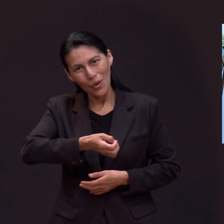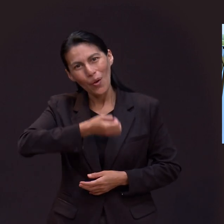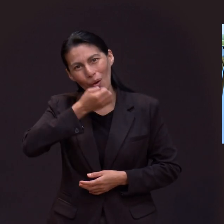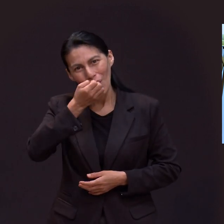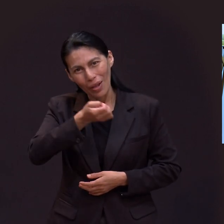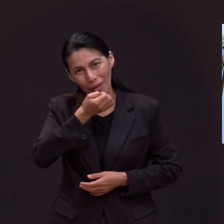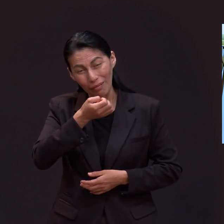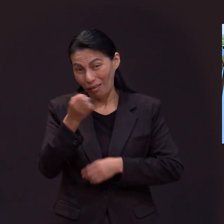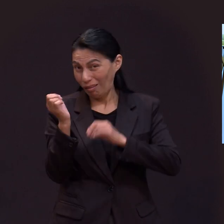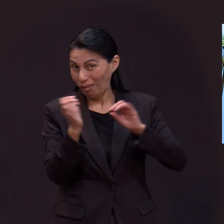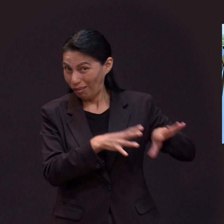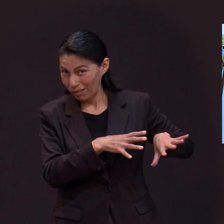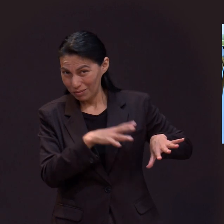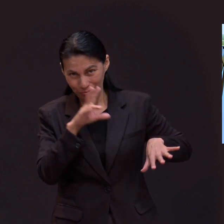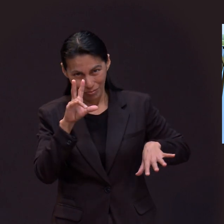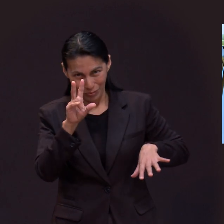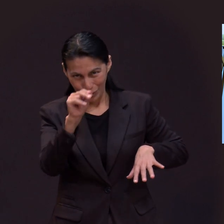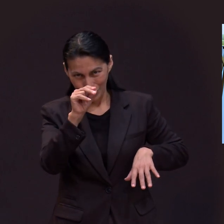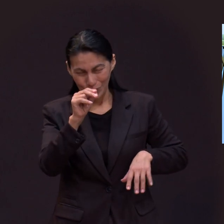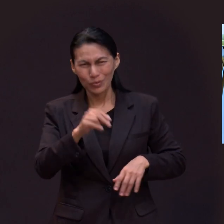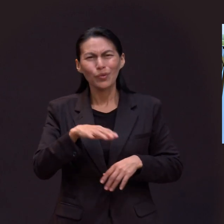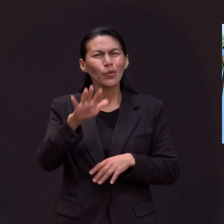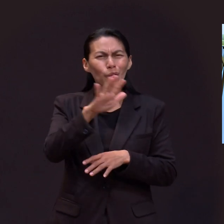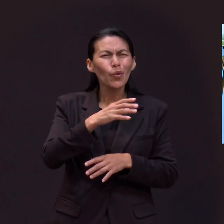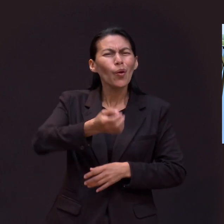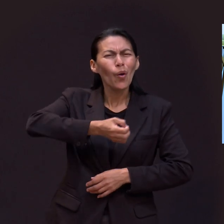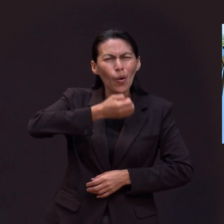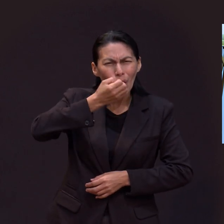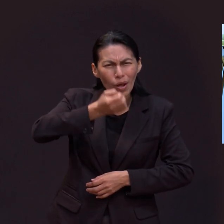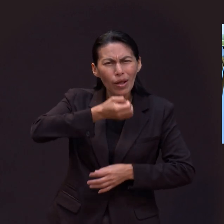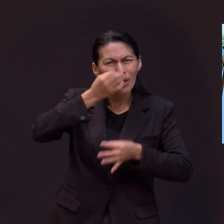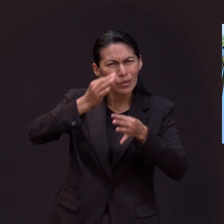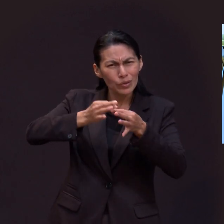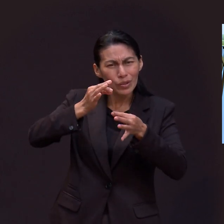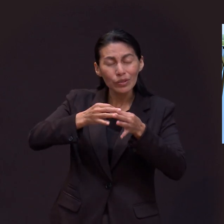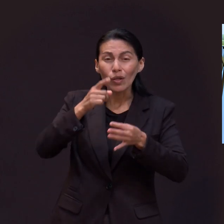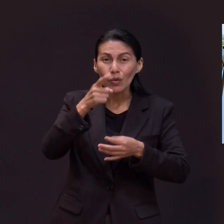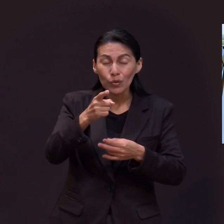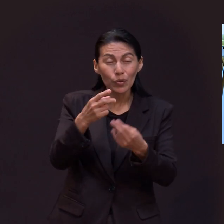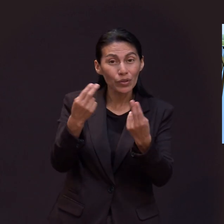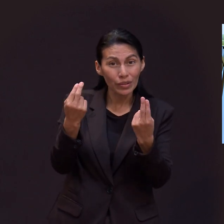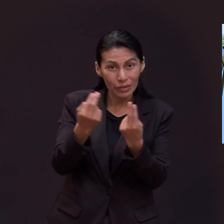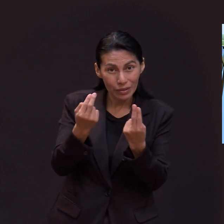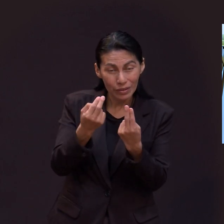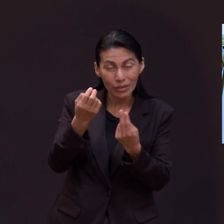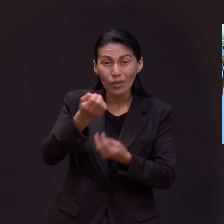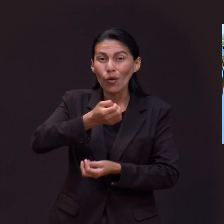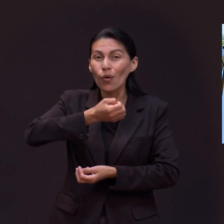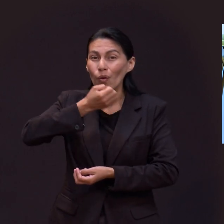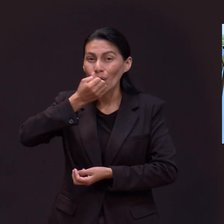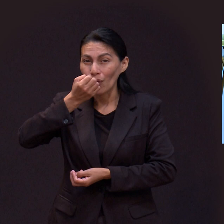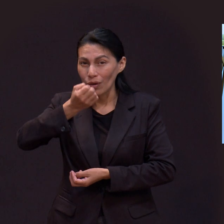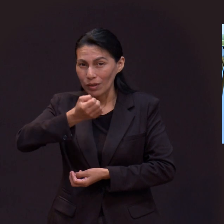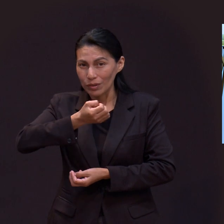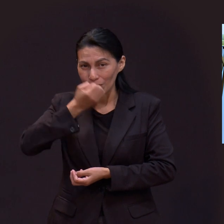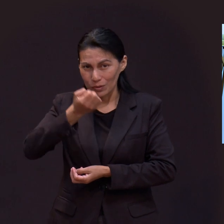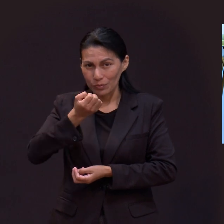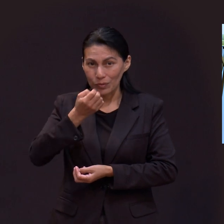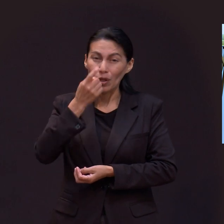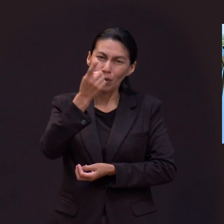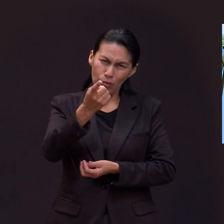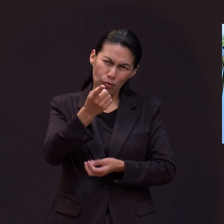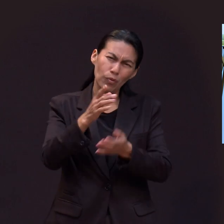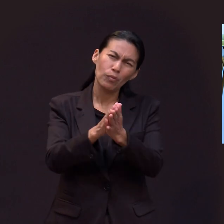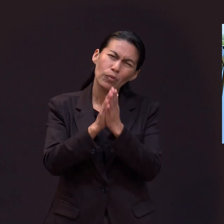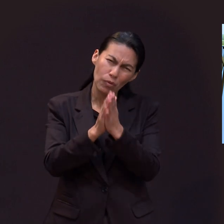orando por ti no te dejaremos porque tú necesitas de la oración